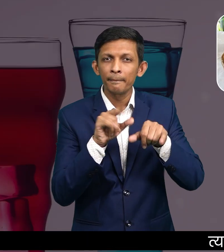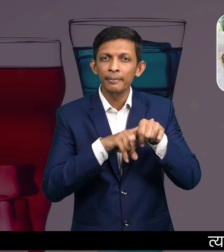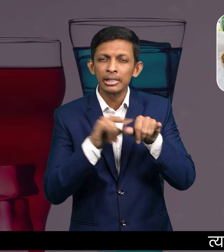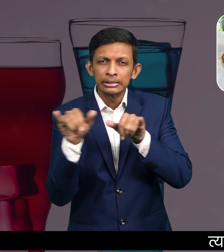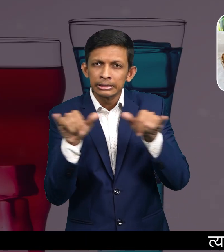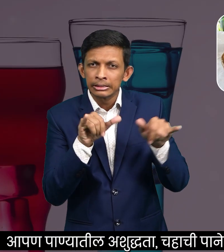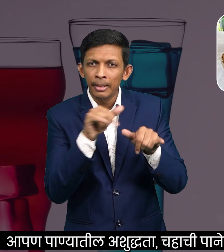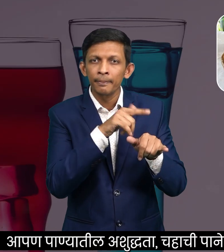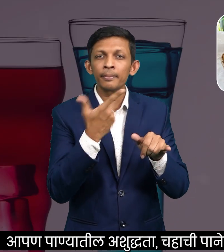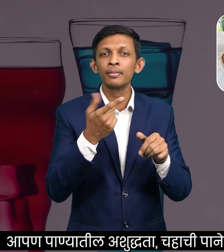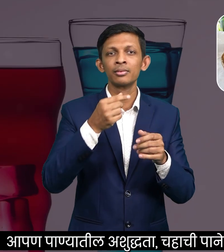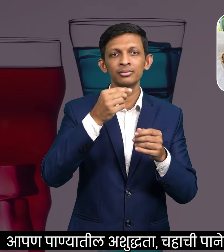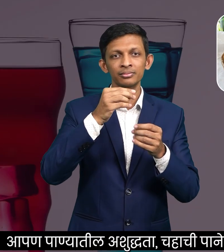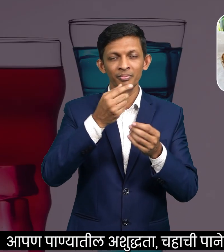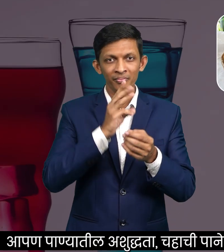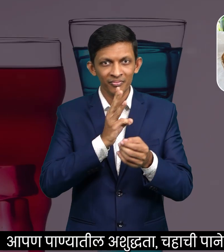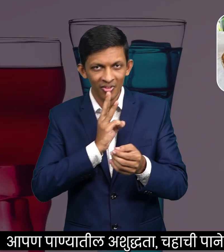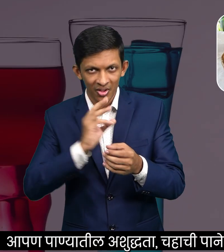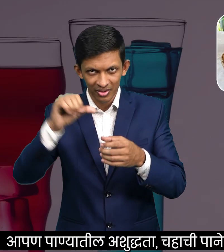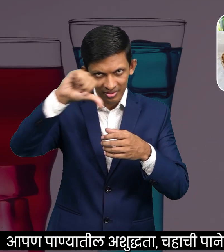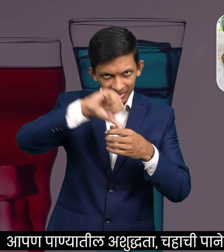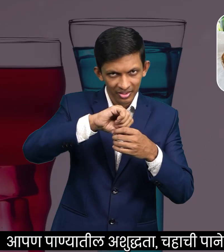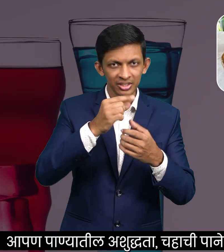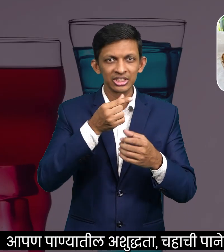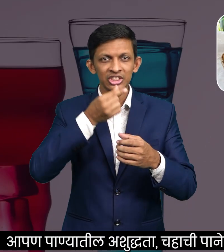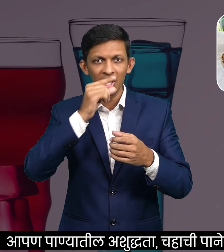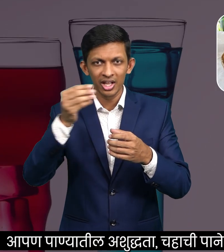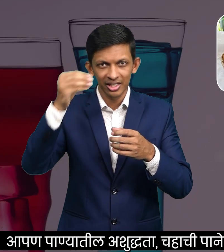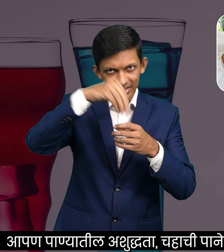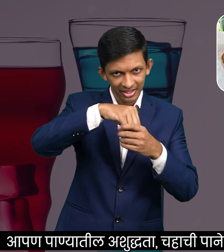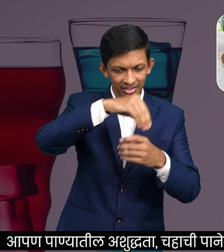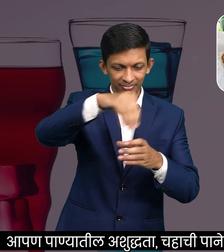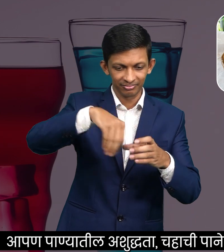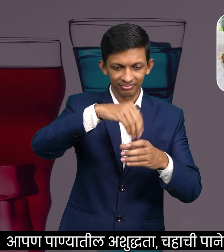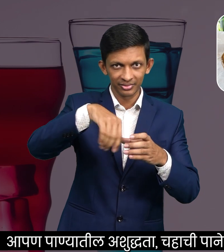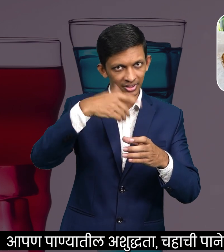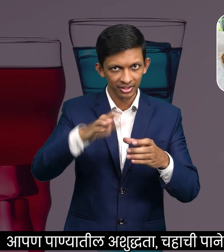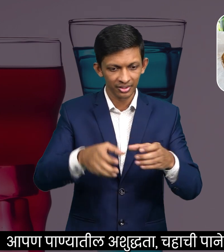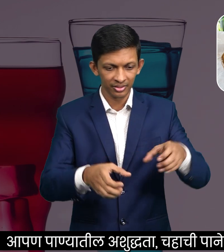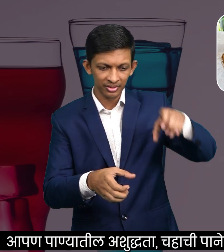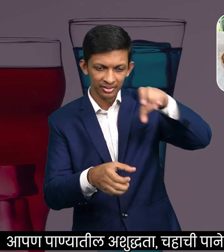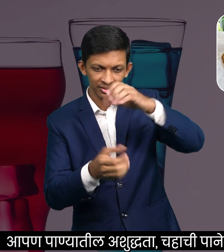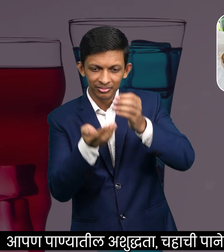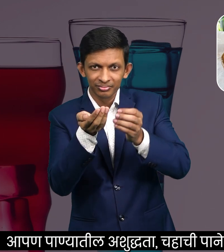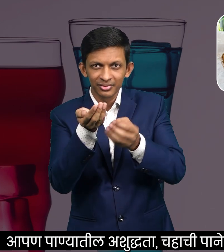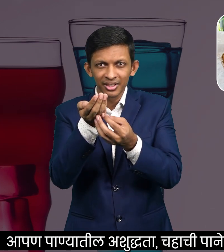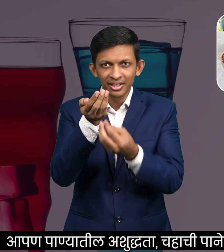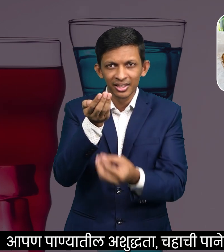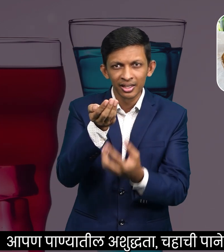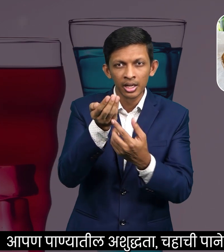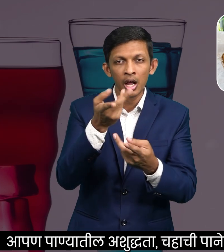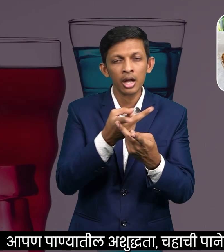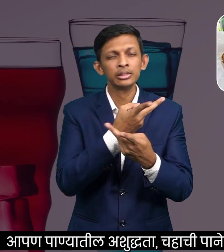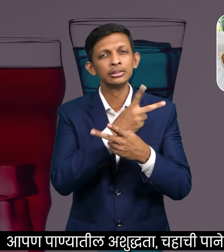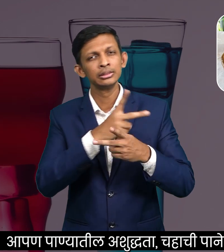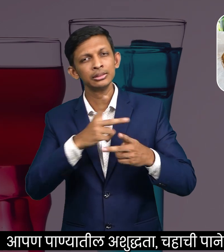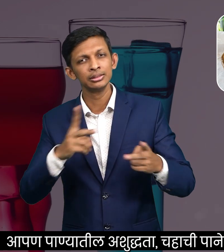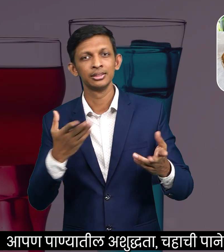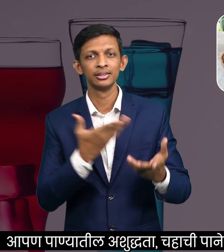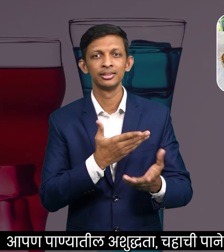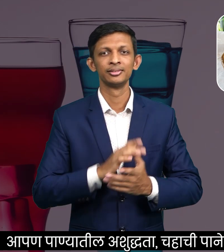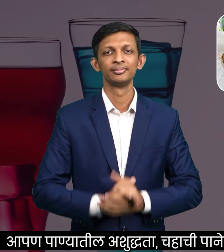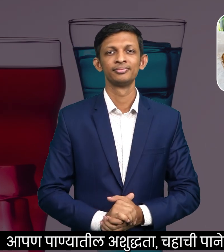त्याचप्रमाणे आपण पाण्यातील अशुद्धता, चहाची पाने, चहा पावडर, चहापासून इत्यादी वेगळे करतो.